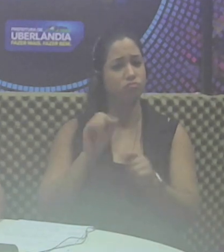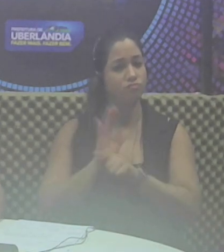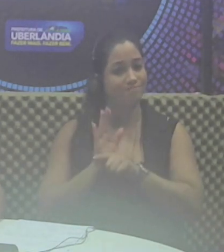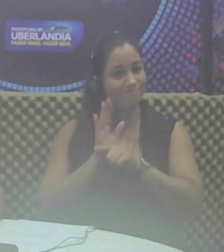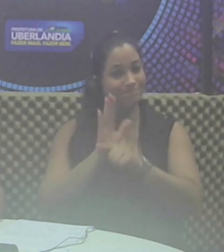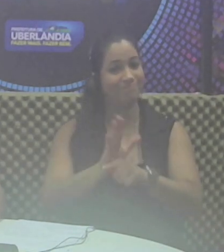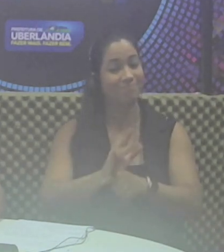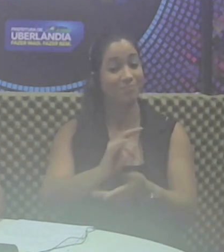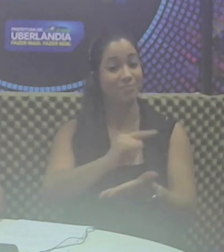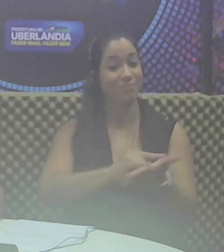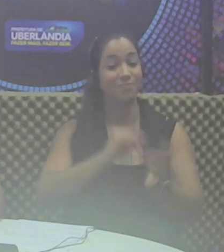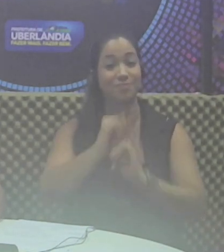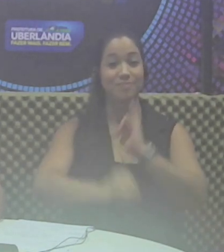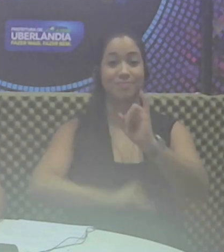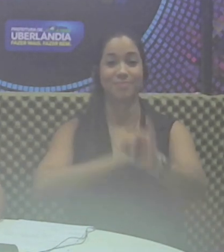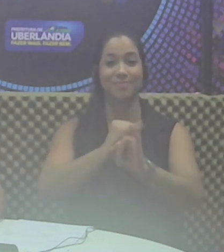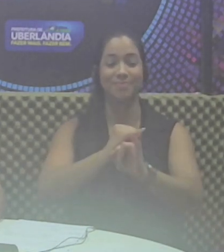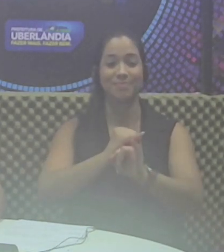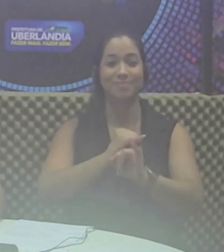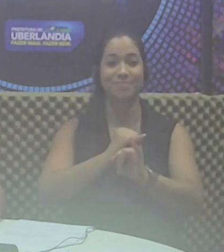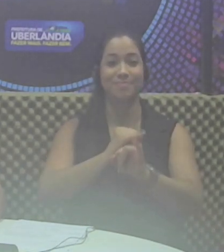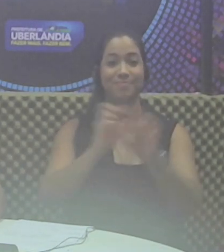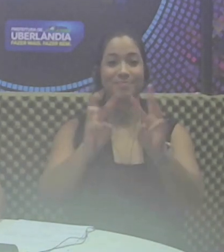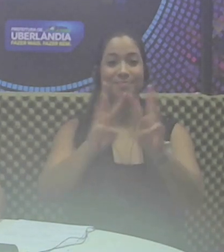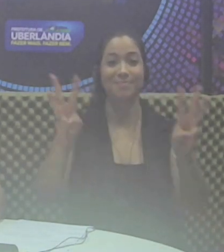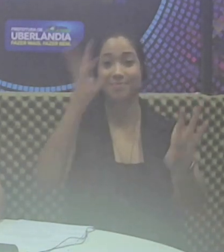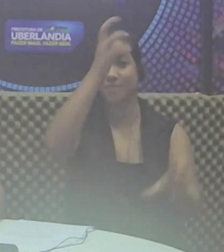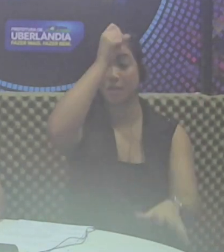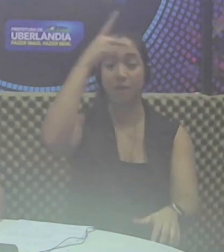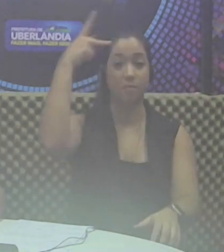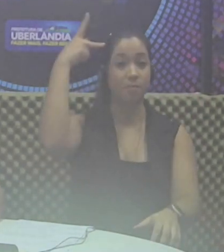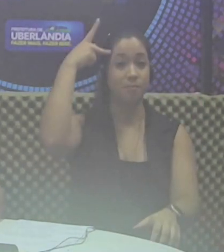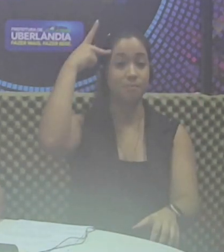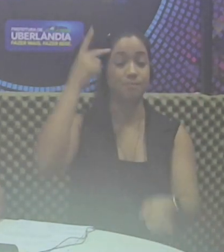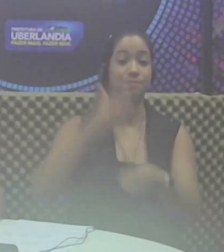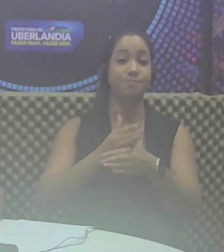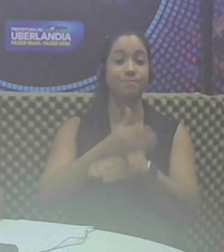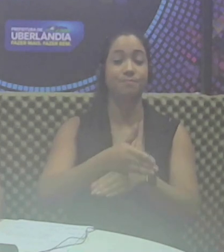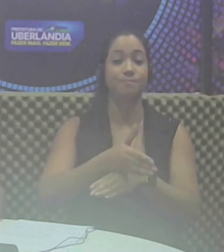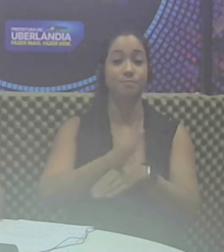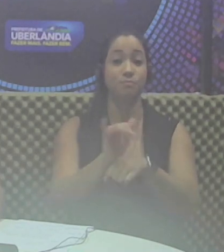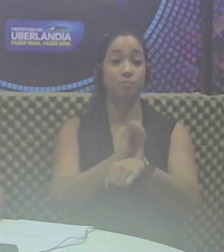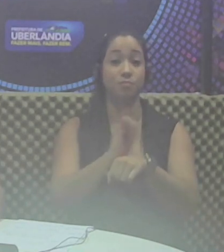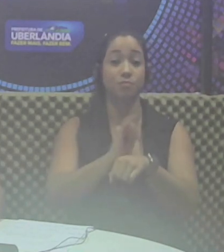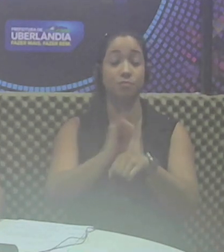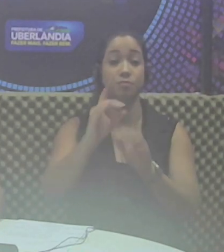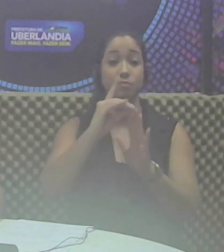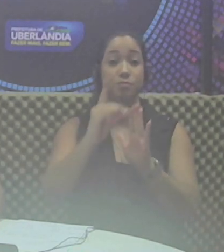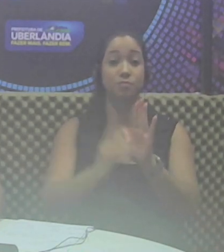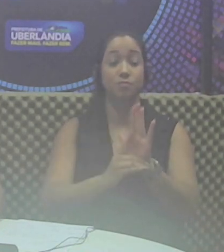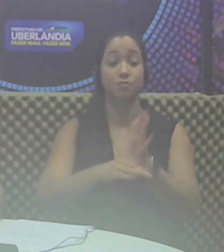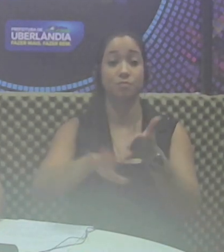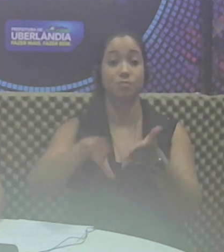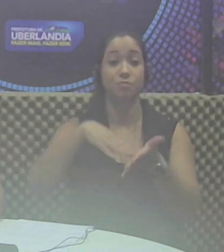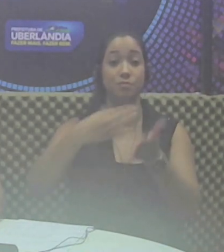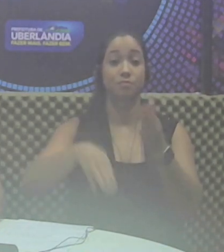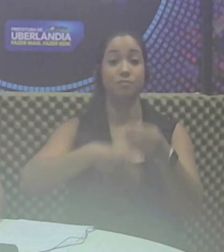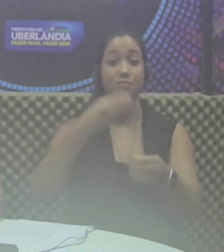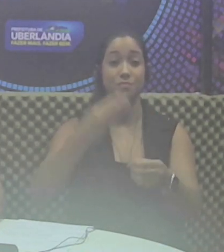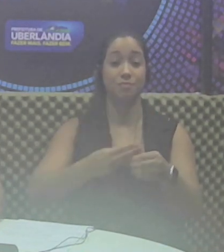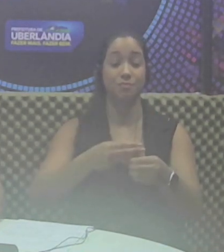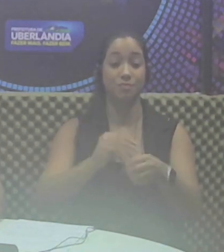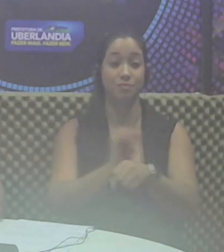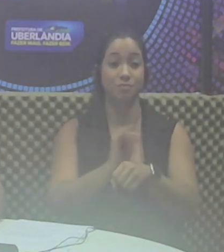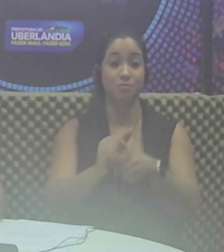esse documento pela internet. No portal da Prefeitura, acesse a seção Plano Diretor na página da Secretaria Municipal de